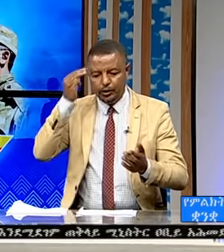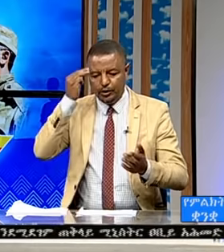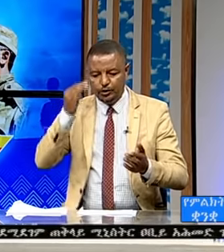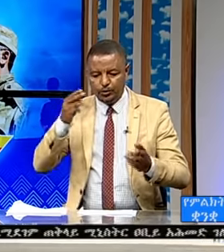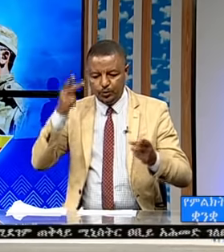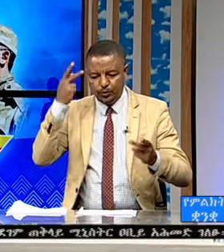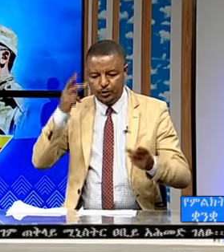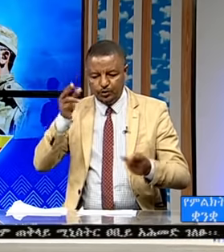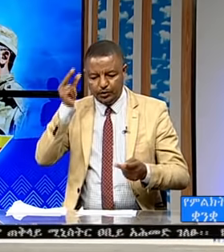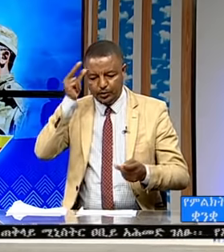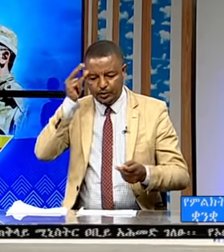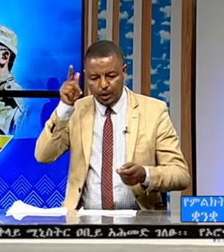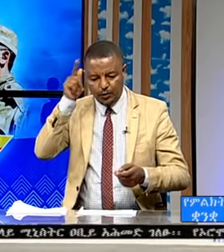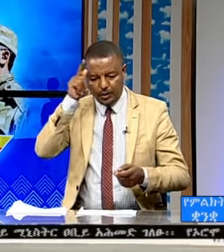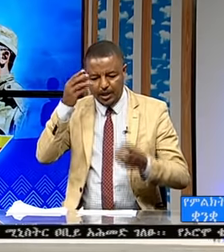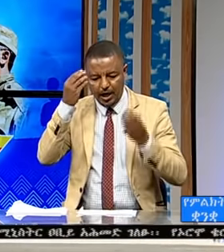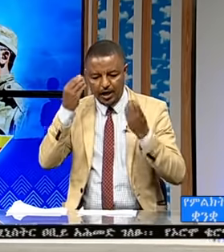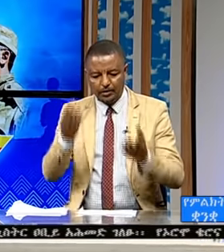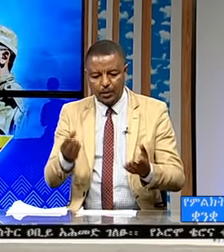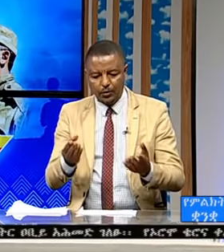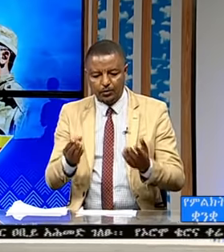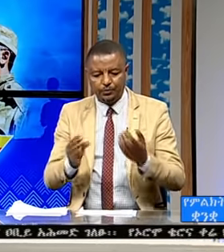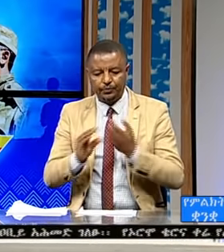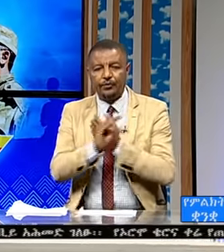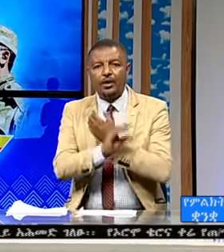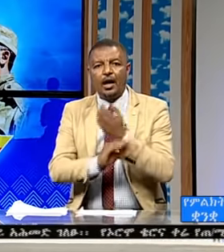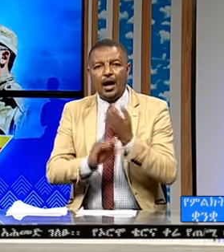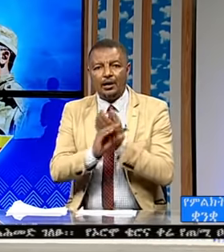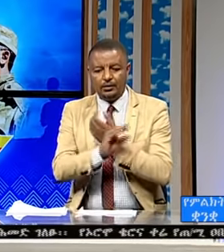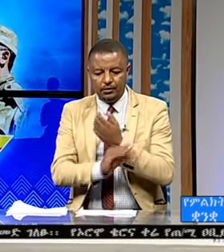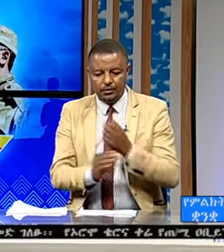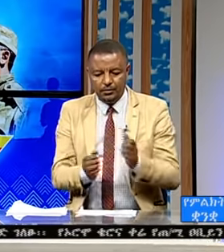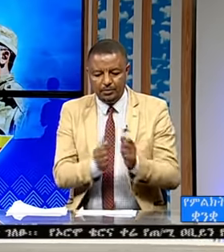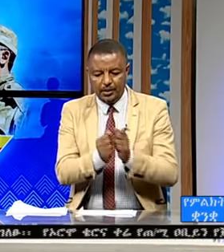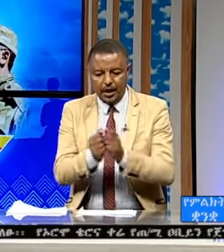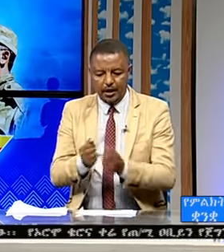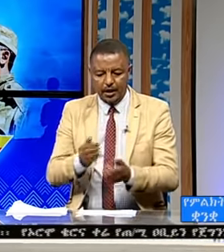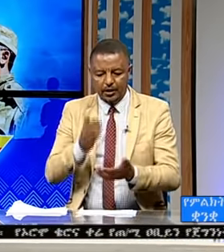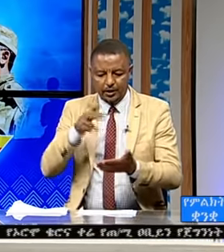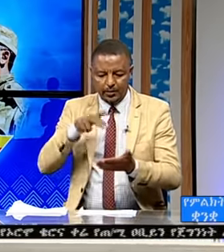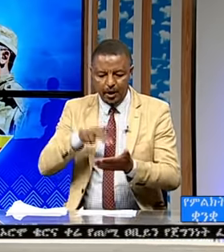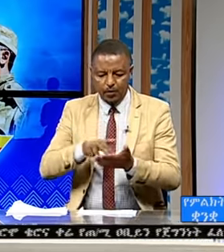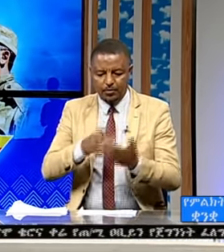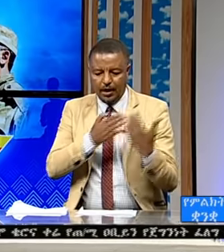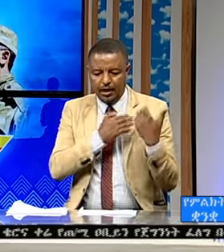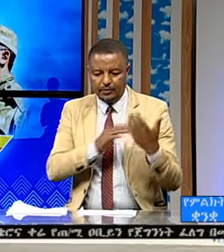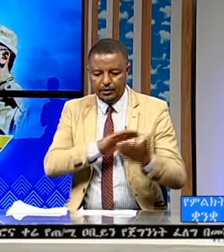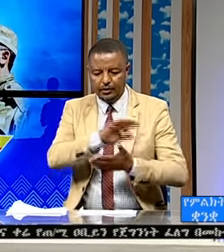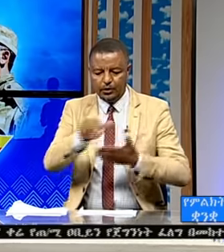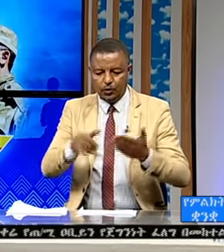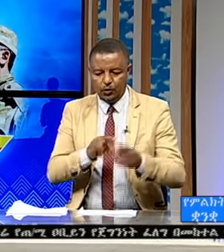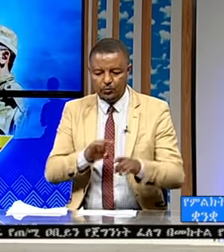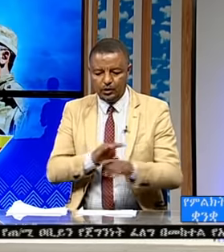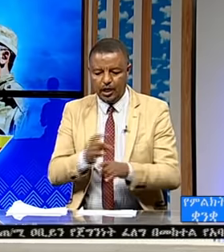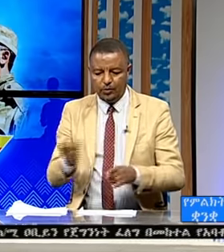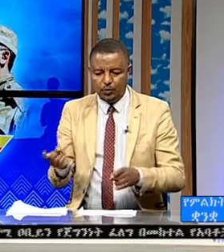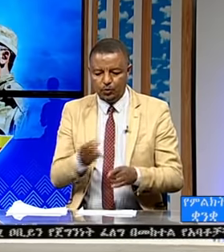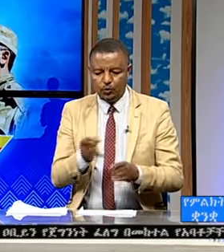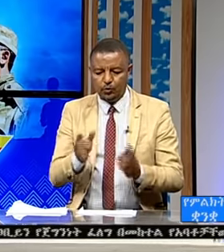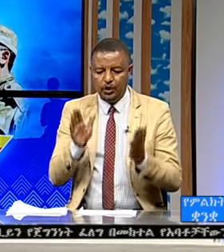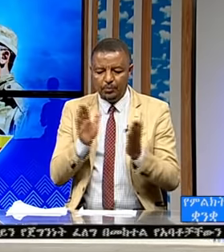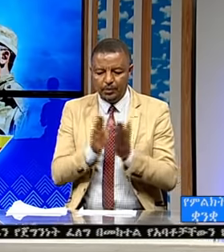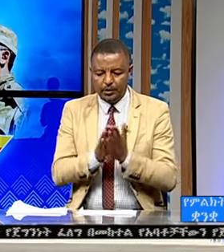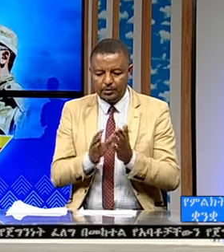መወሰኑን ሚኒስትሩ ፕሮፌሰር ብርሃኑ ነጋ አስታወቁ። አገርን በጋራ የማቆም ኃላፊነት የሁሉም